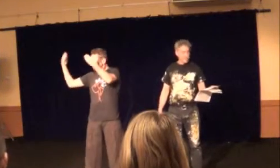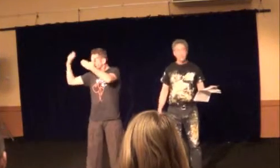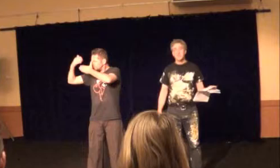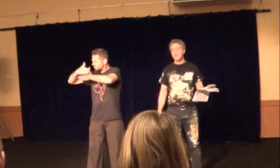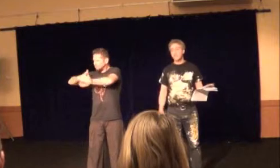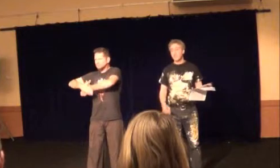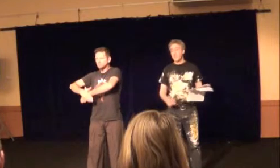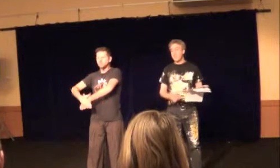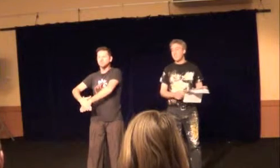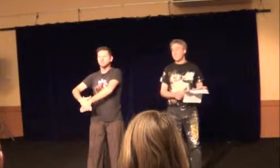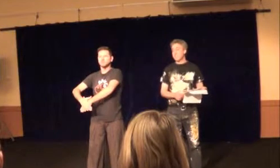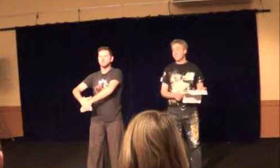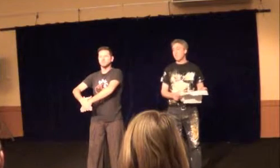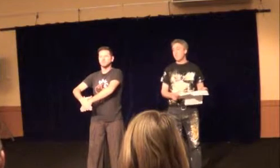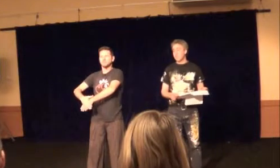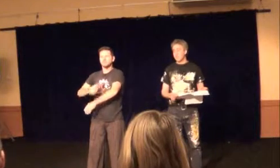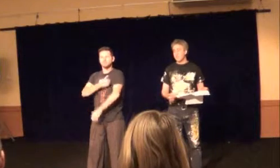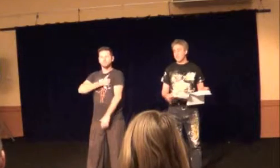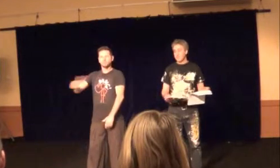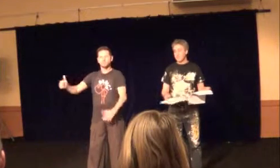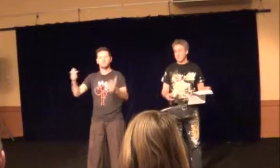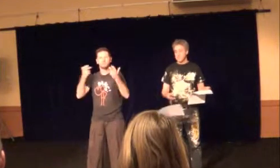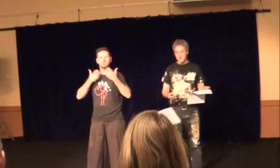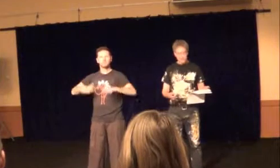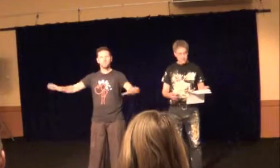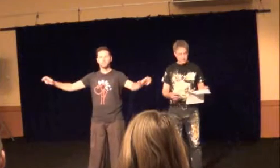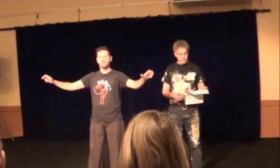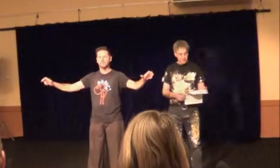cette nuit, je ne veux pas rester seul.